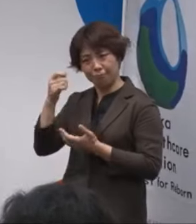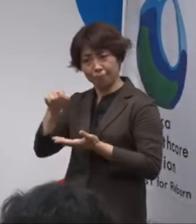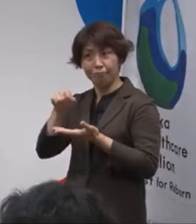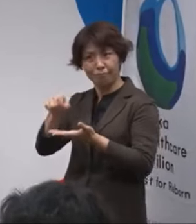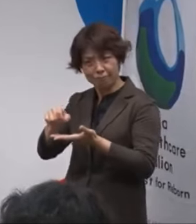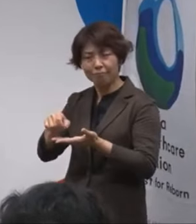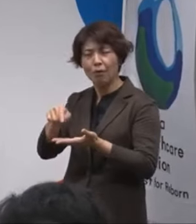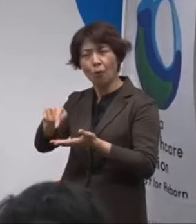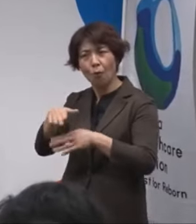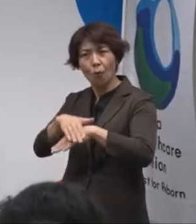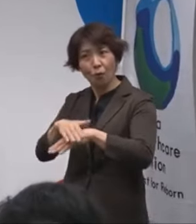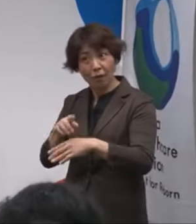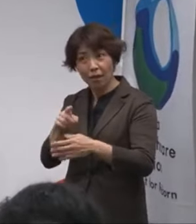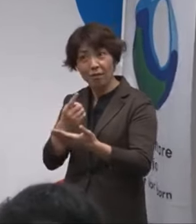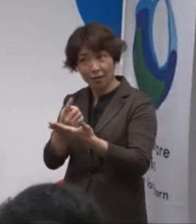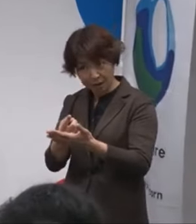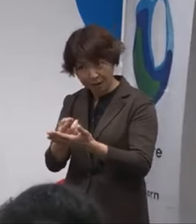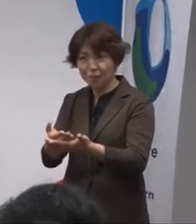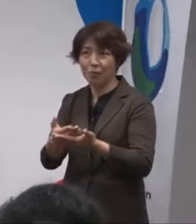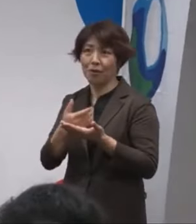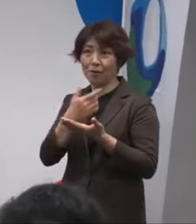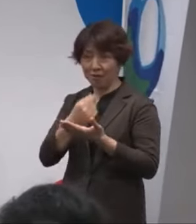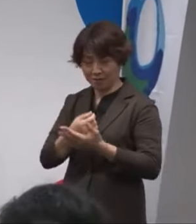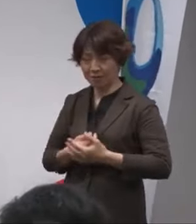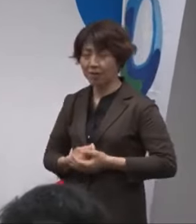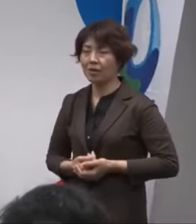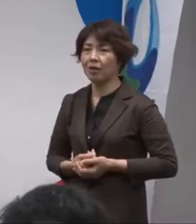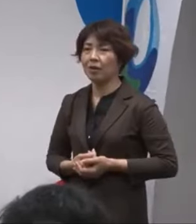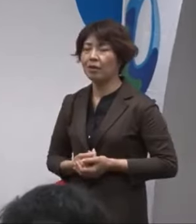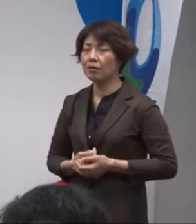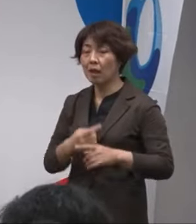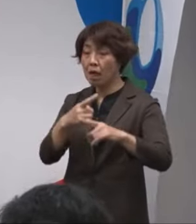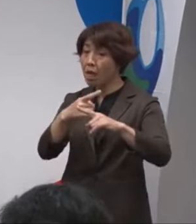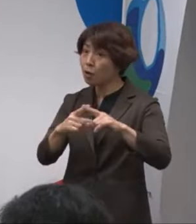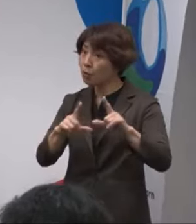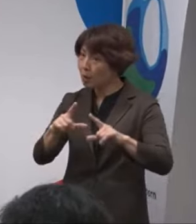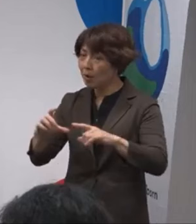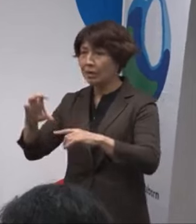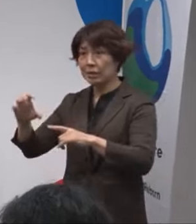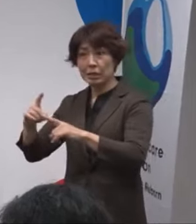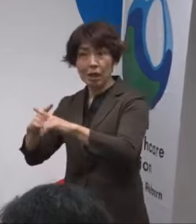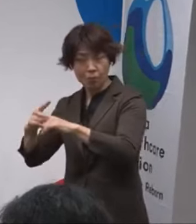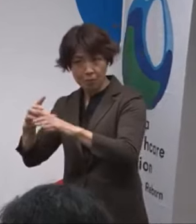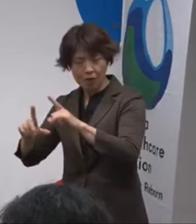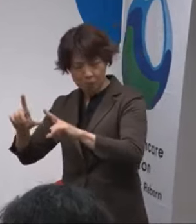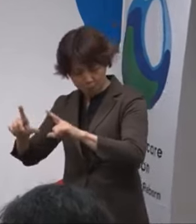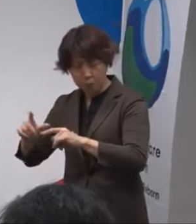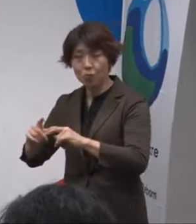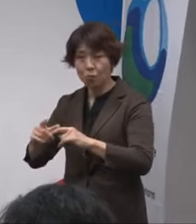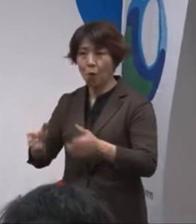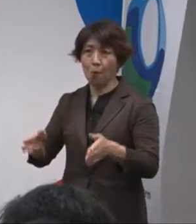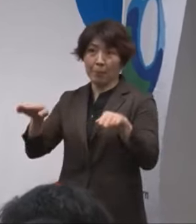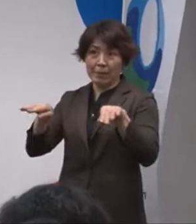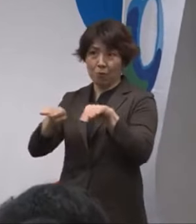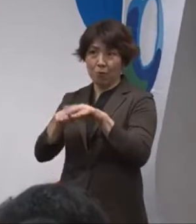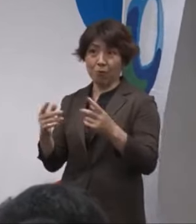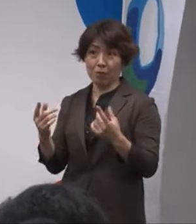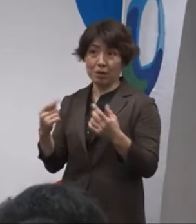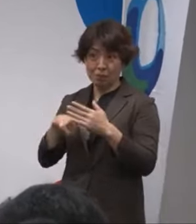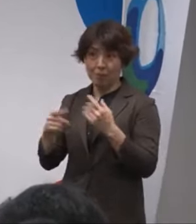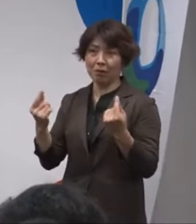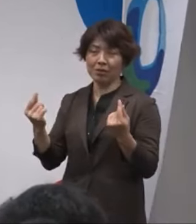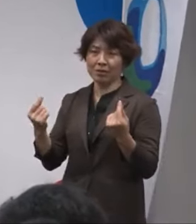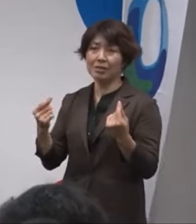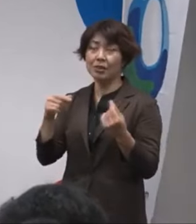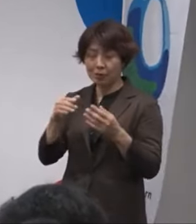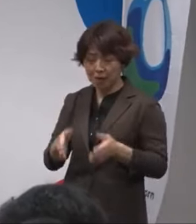だけ参加をしてもらう、そしてその X タイプも C タイプもパビリオンなので、そこのパ